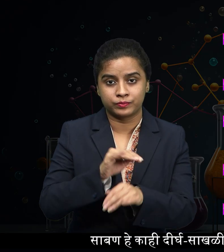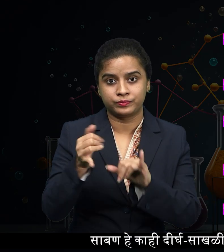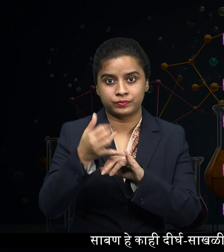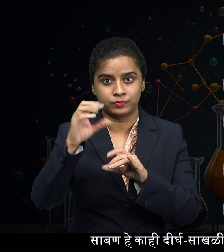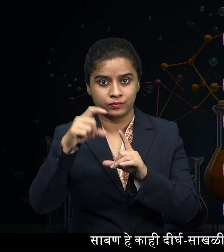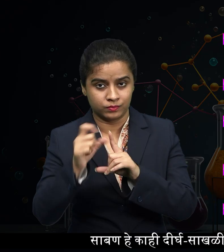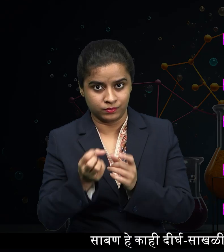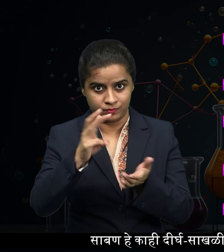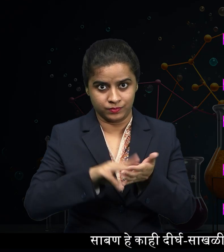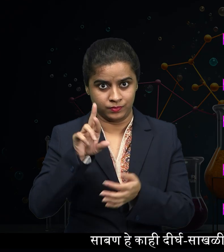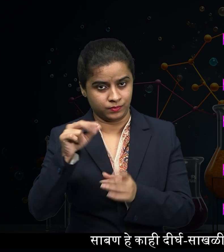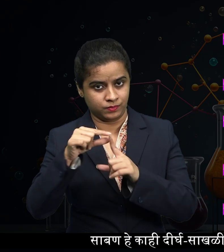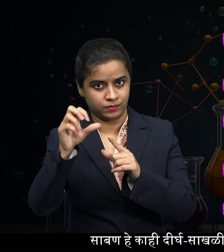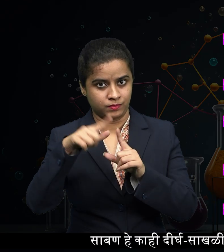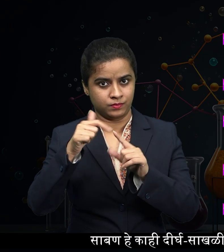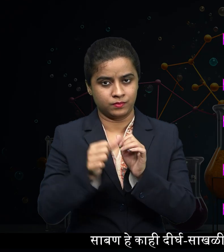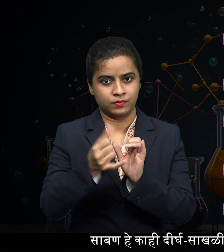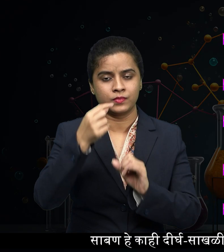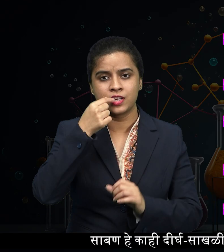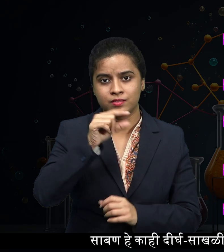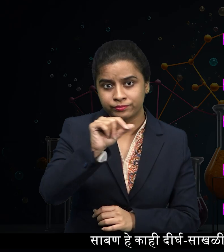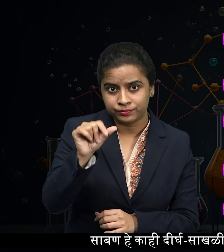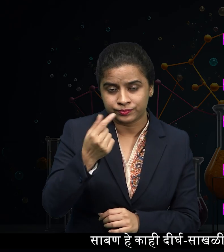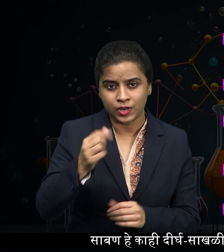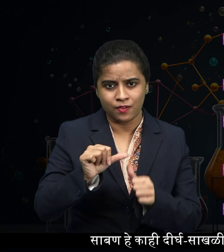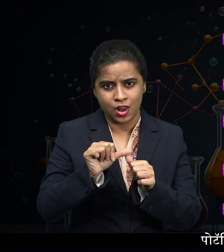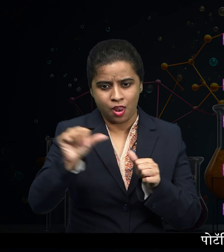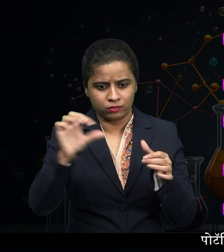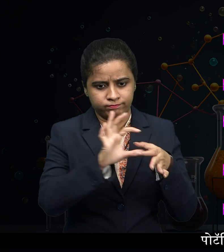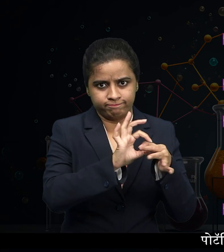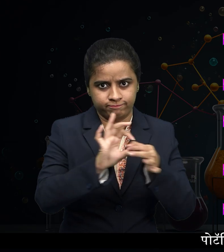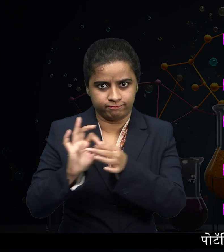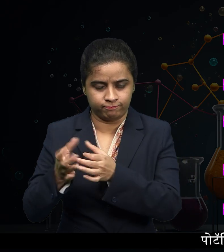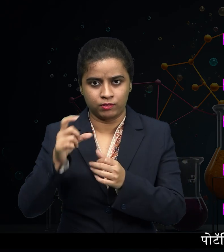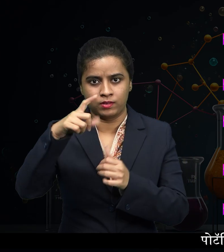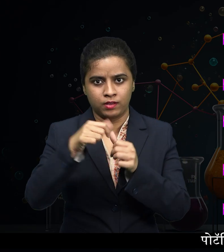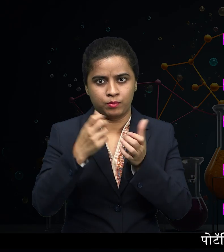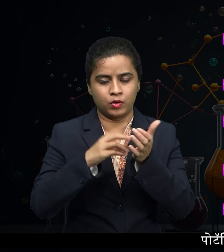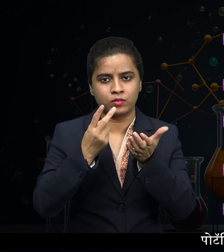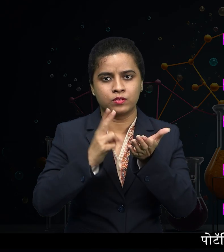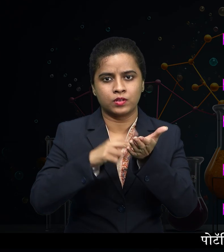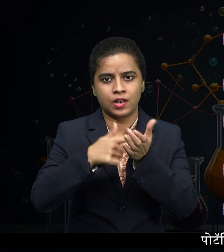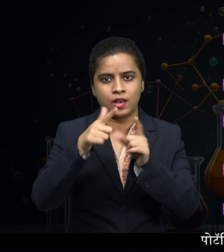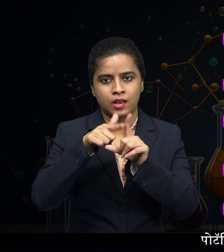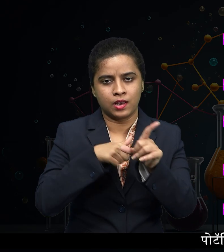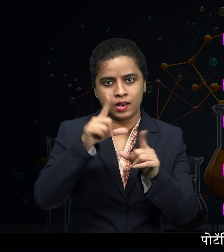साबण हे काही दीर्घ साखळीतील कार्बोक्सिलिक ॲसिडचे सोडियम किंवा पोटॅशियम लवण असतात।